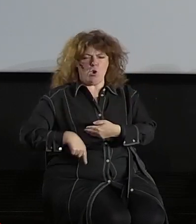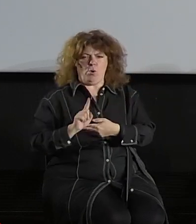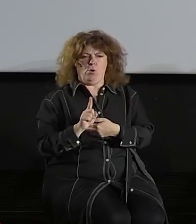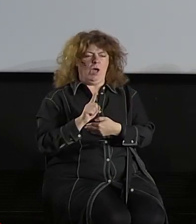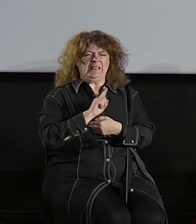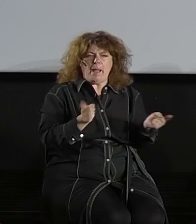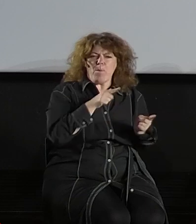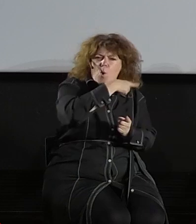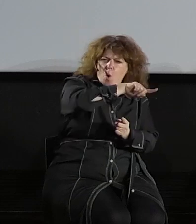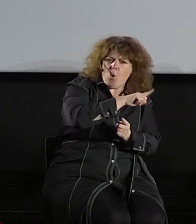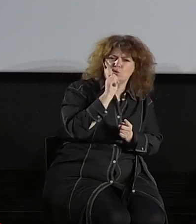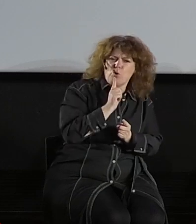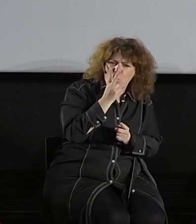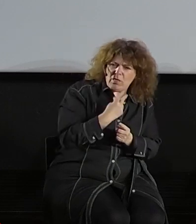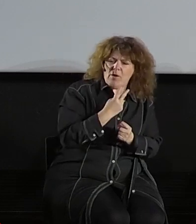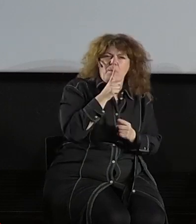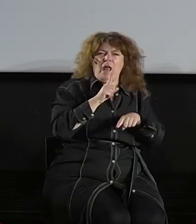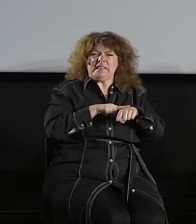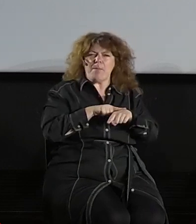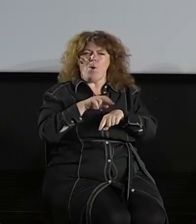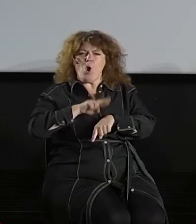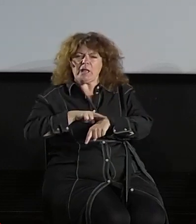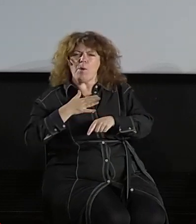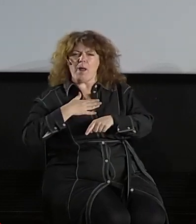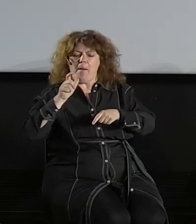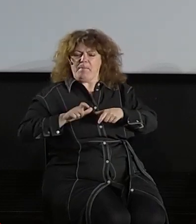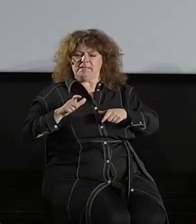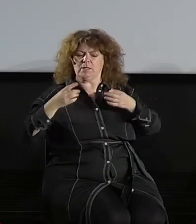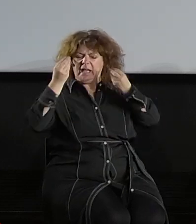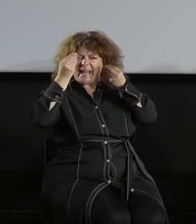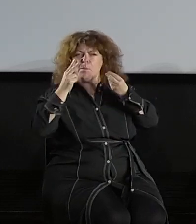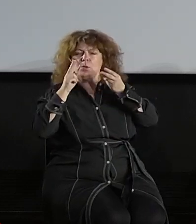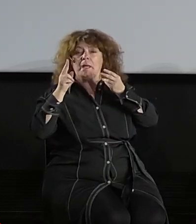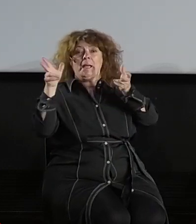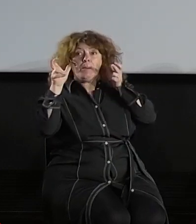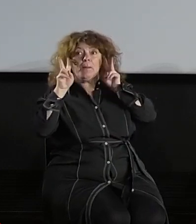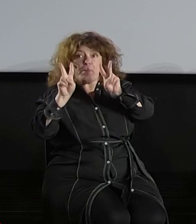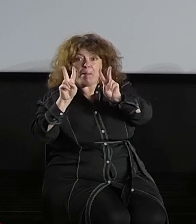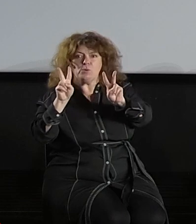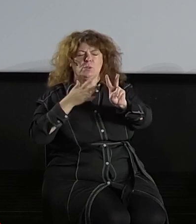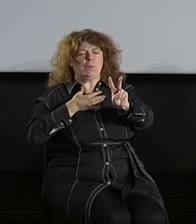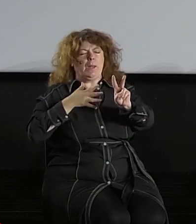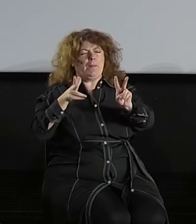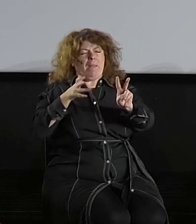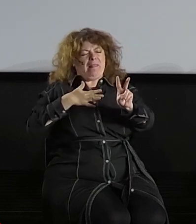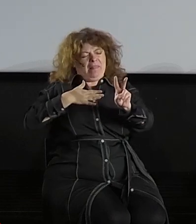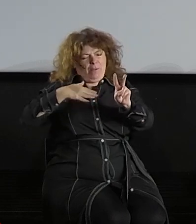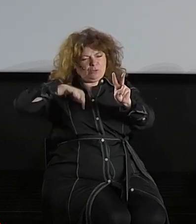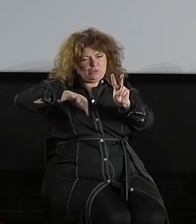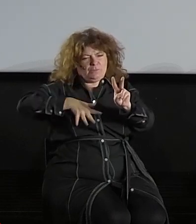ellos pero es el tiempo y el ritmo que nosotros como personas que oimos y vemos percibimos que pertenece más a pues